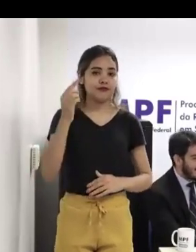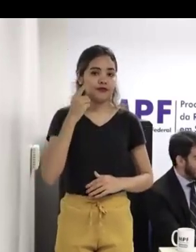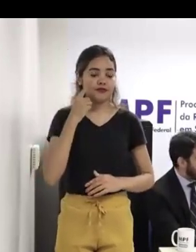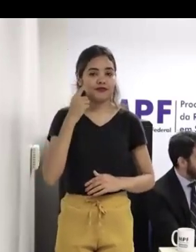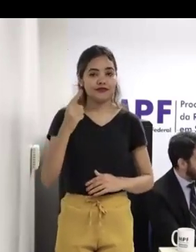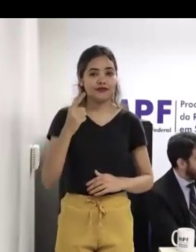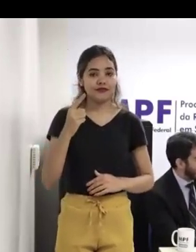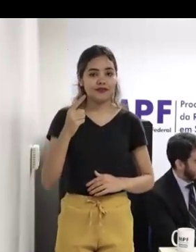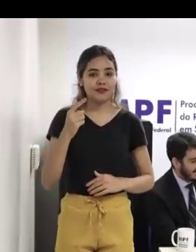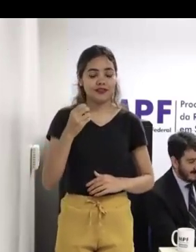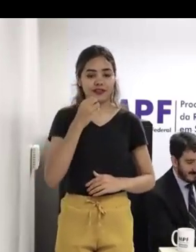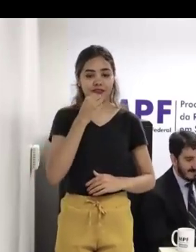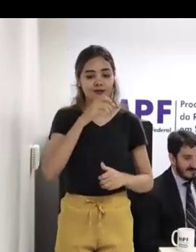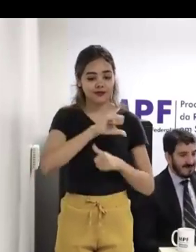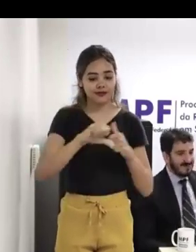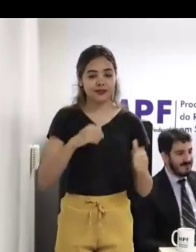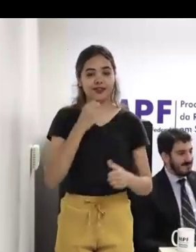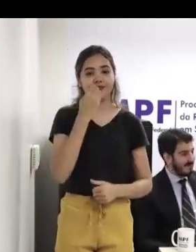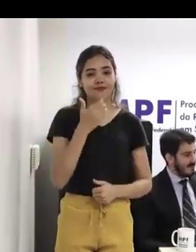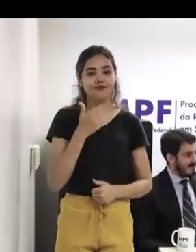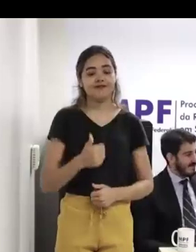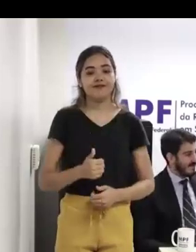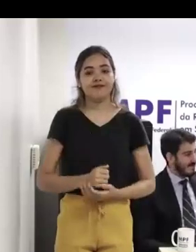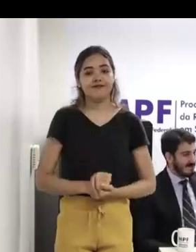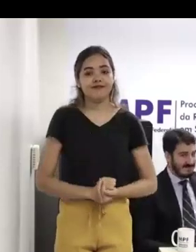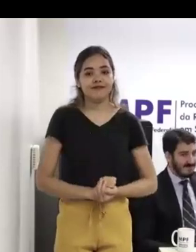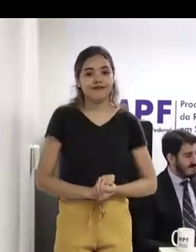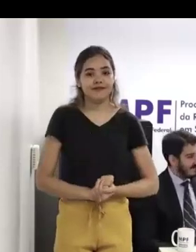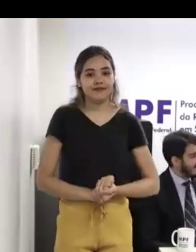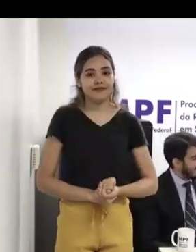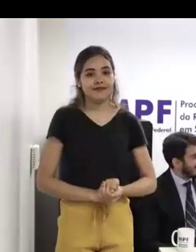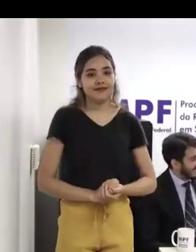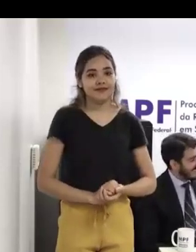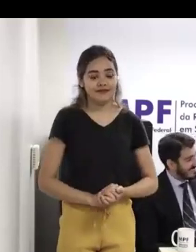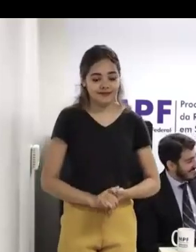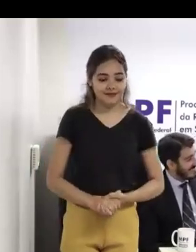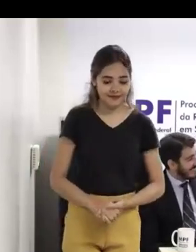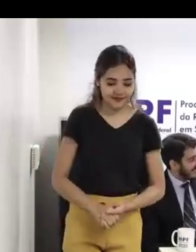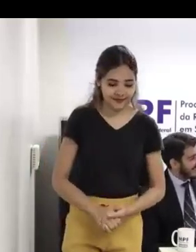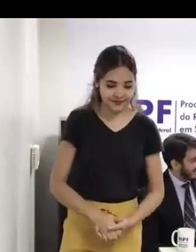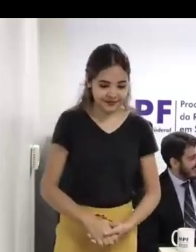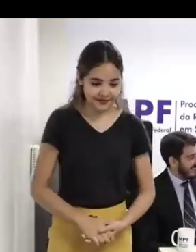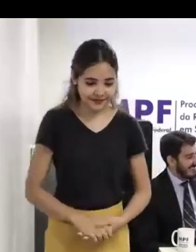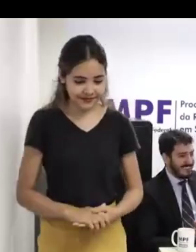Criança e do Adolescente que é o nosso futuro que a gente a gente precisa cuidar agora